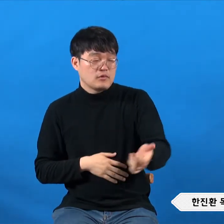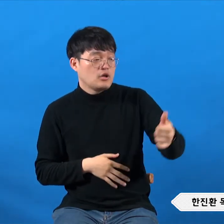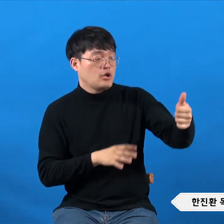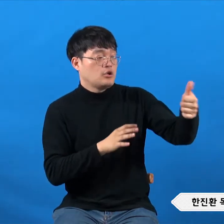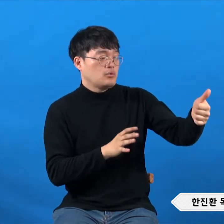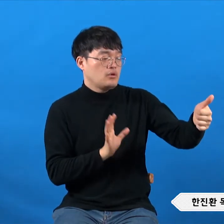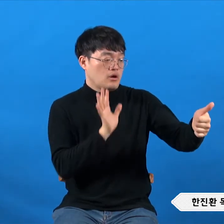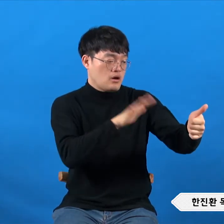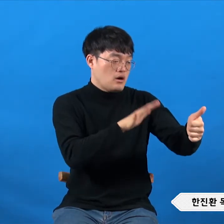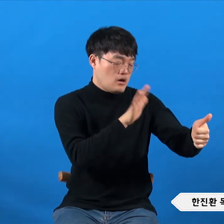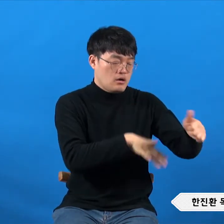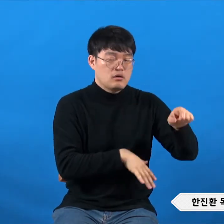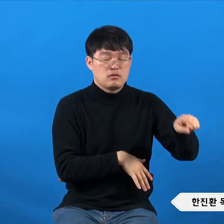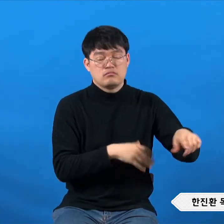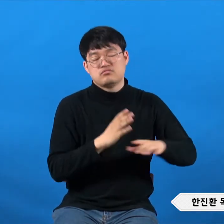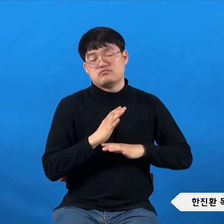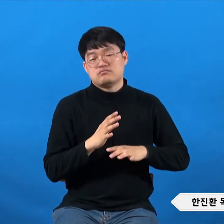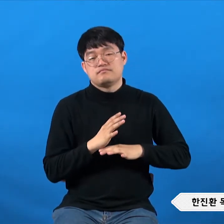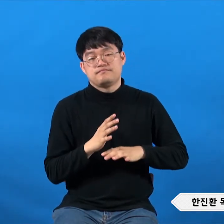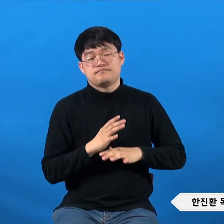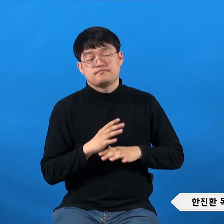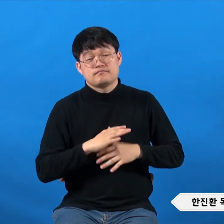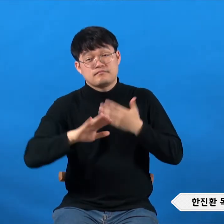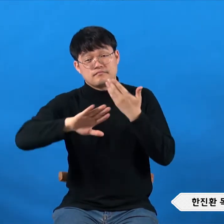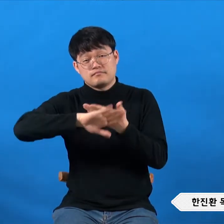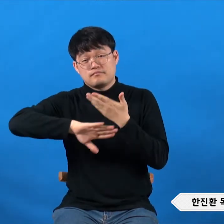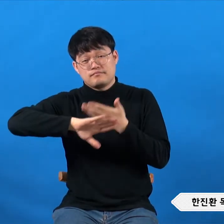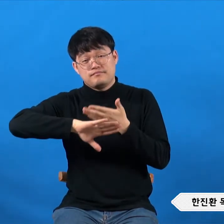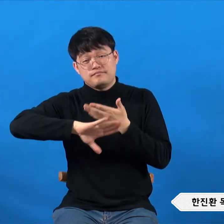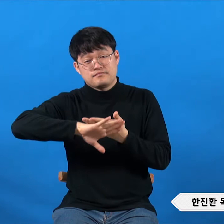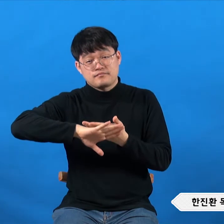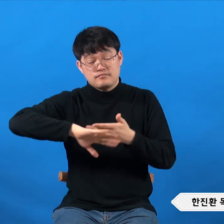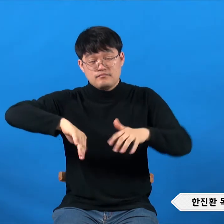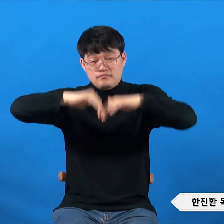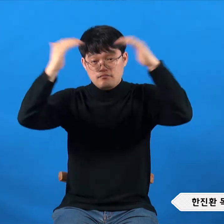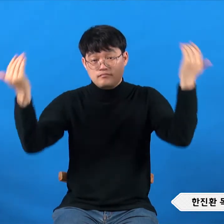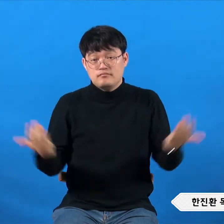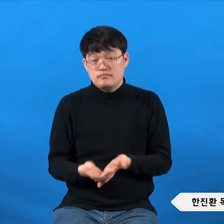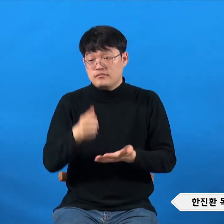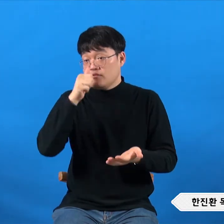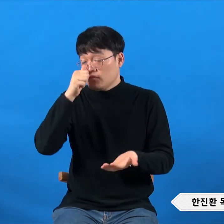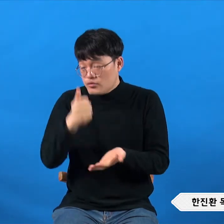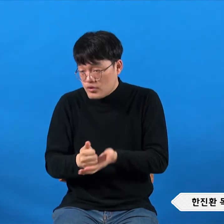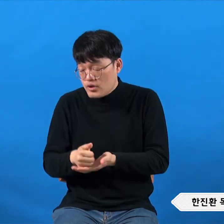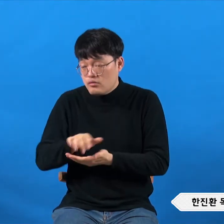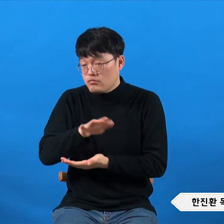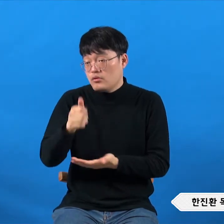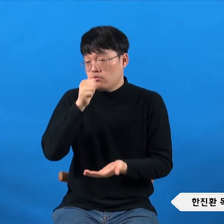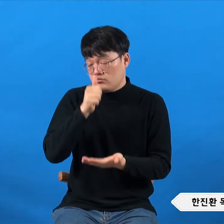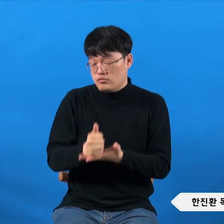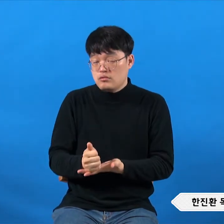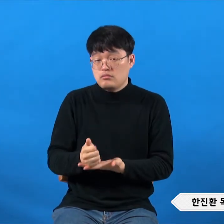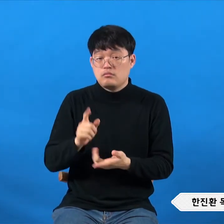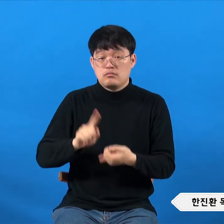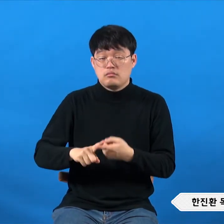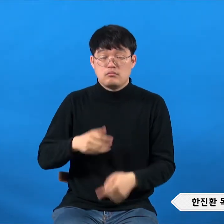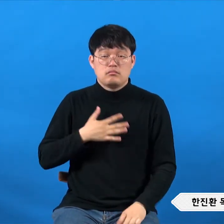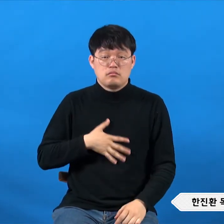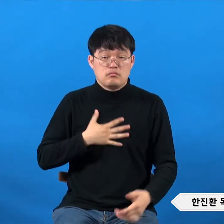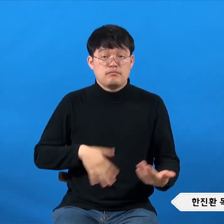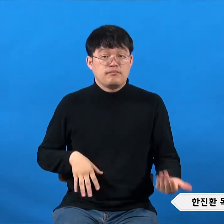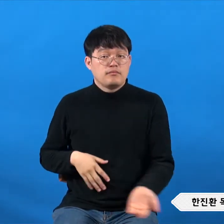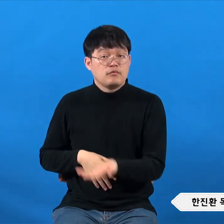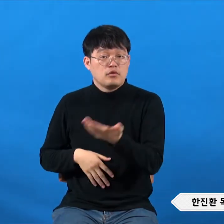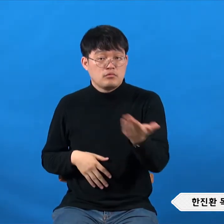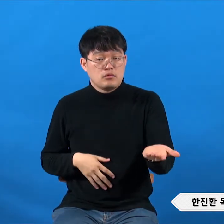만몬 숭배가 무서운 것이 그것입니다. 다른 모든 죄는 그것이 죄라는 것을 우리가 압니다.